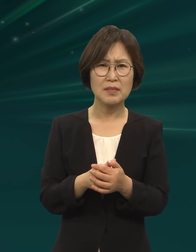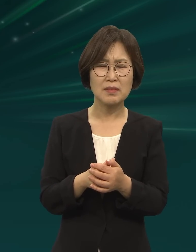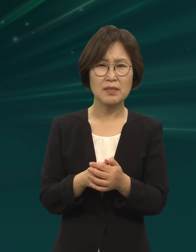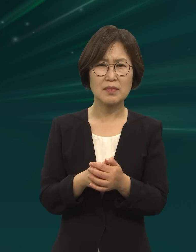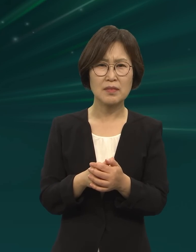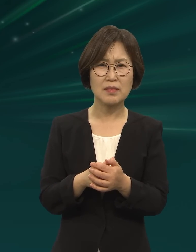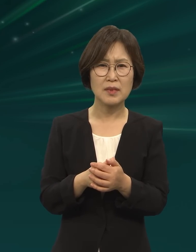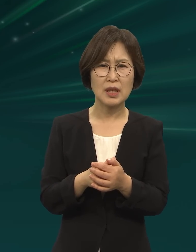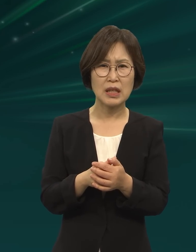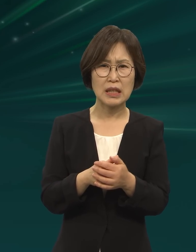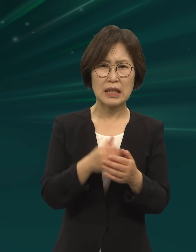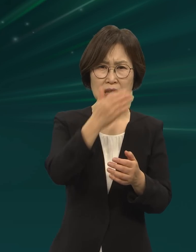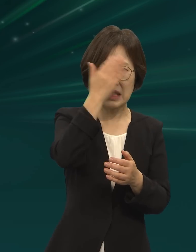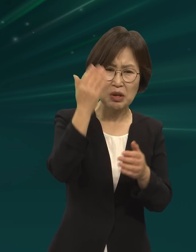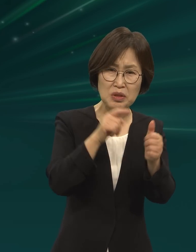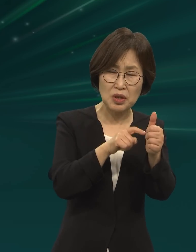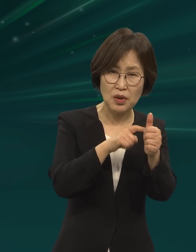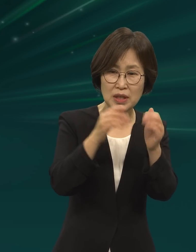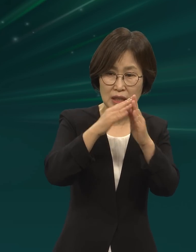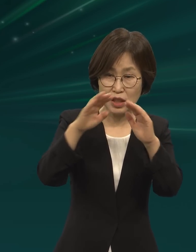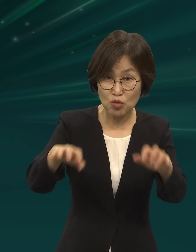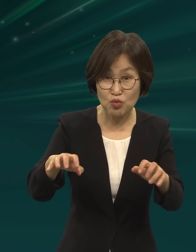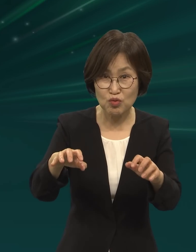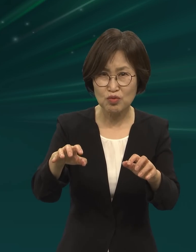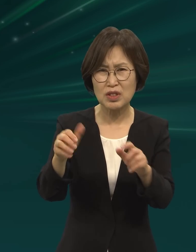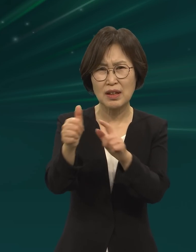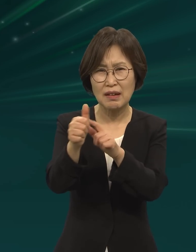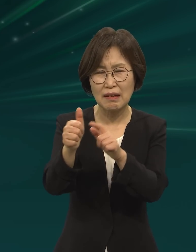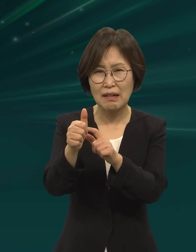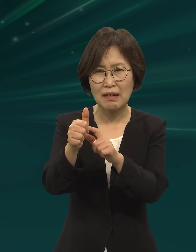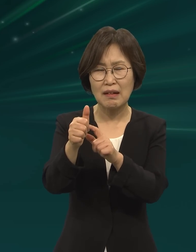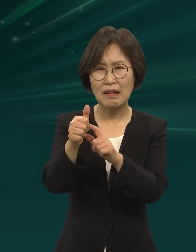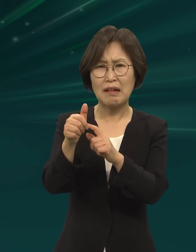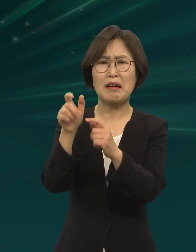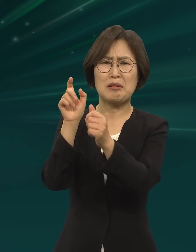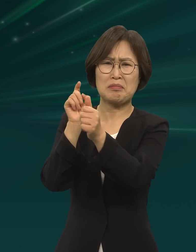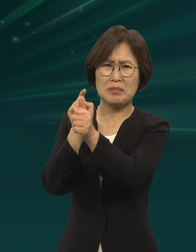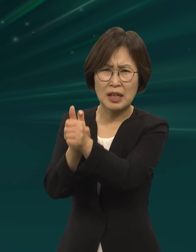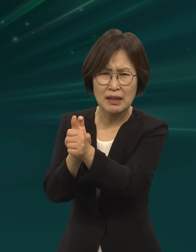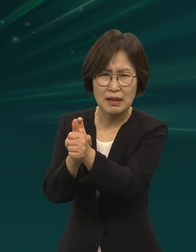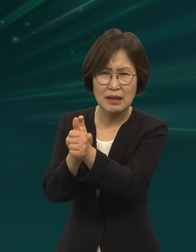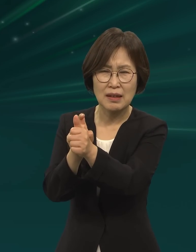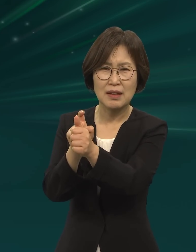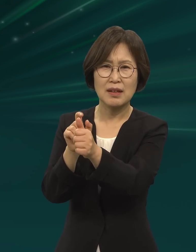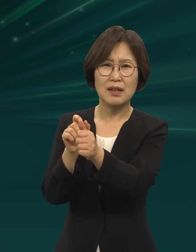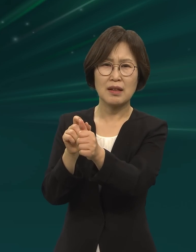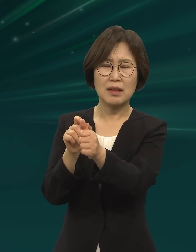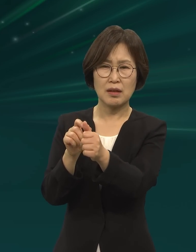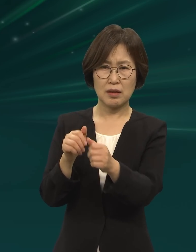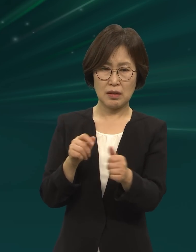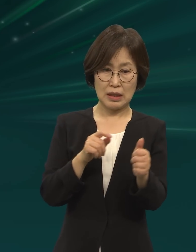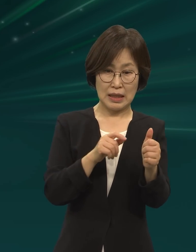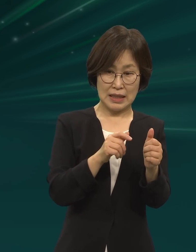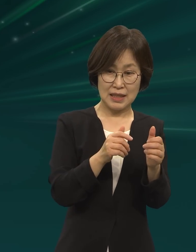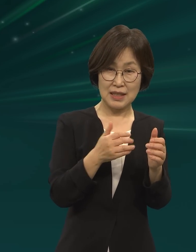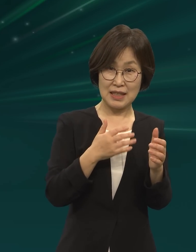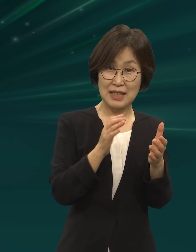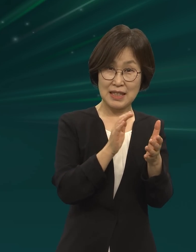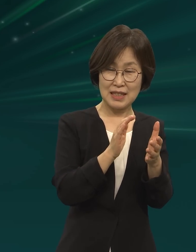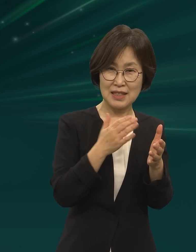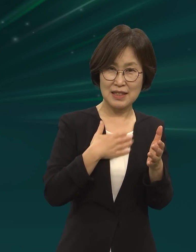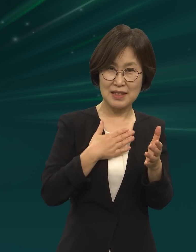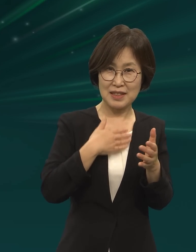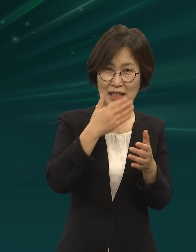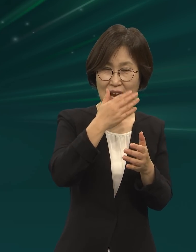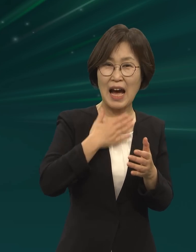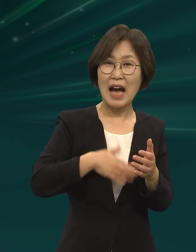청년 옆에 집에 그분이 코로나 걸렸어요. 그래서 그 청년이 우리 목사님이 전화번호 있는데 여기 한번